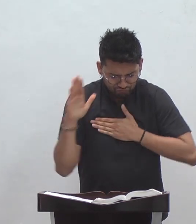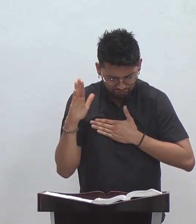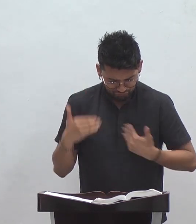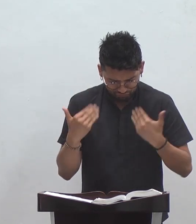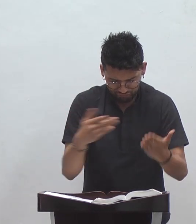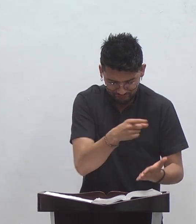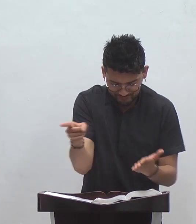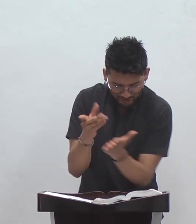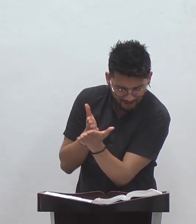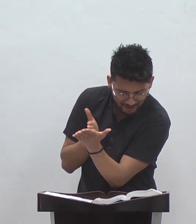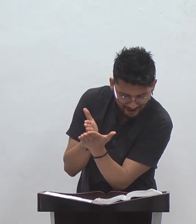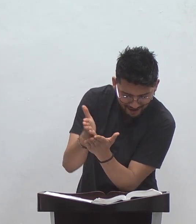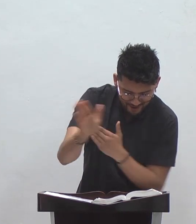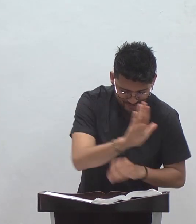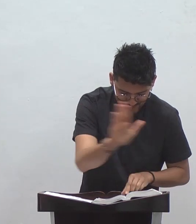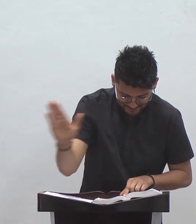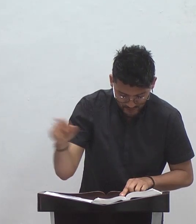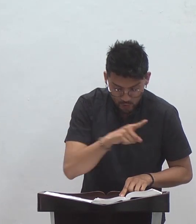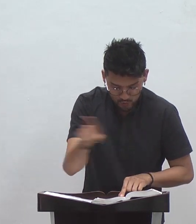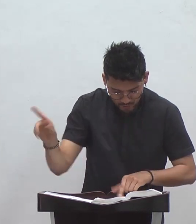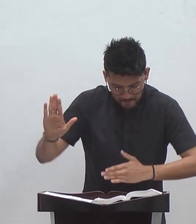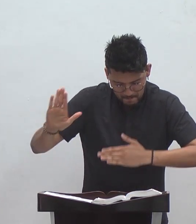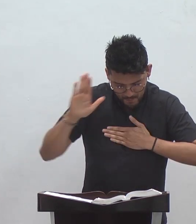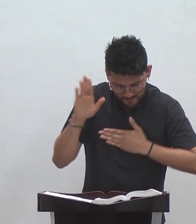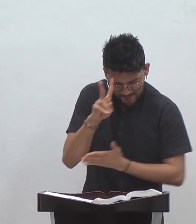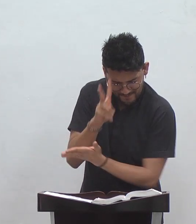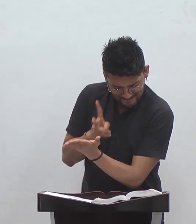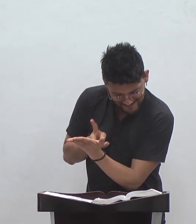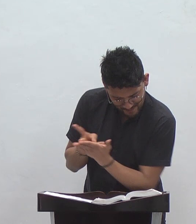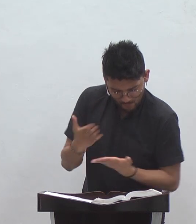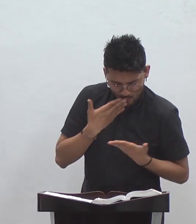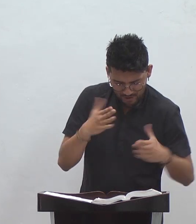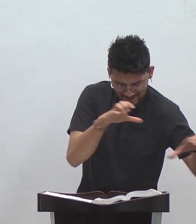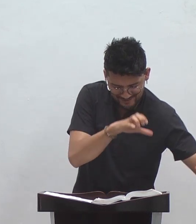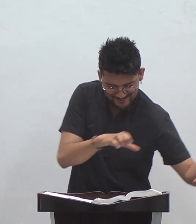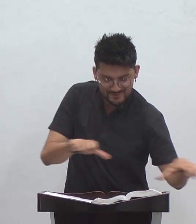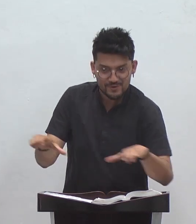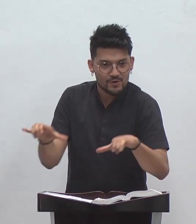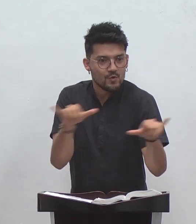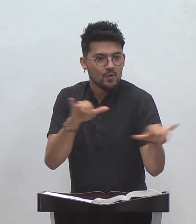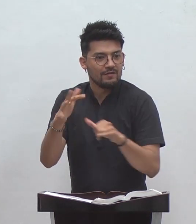con vosotros pacto eterno, las misericordias firmes.